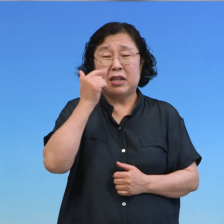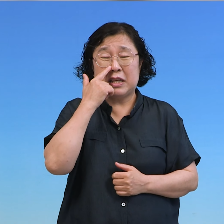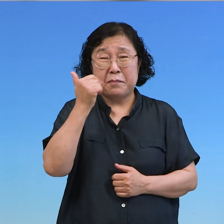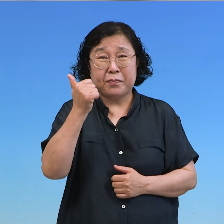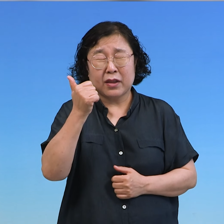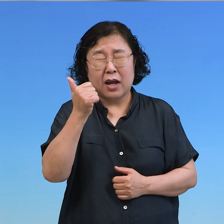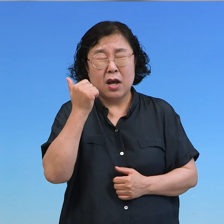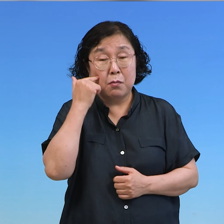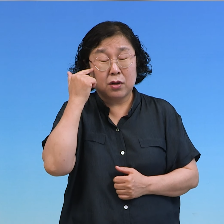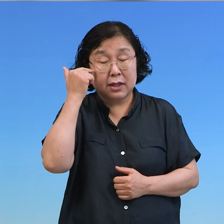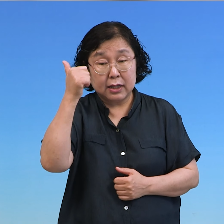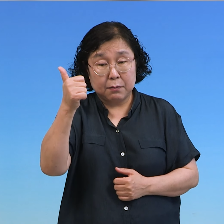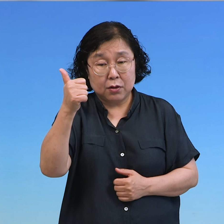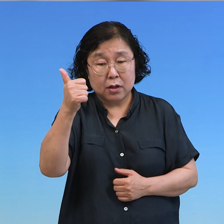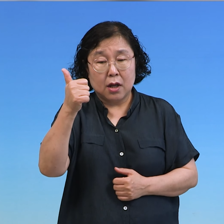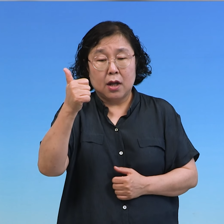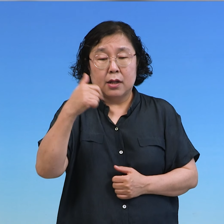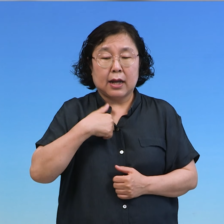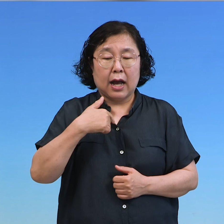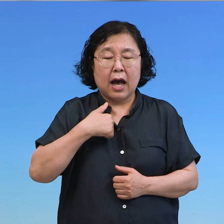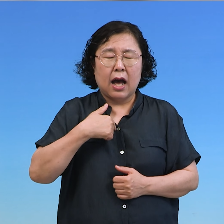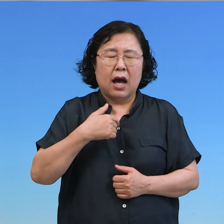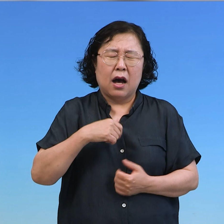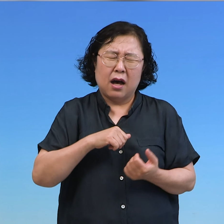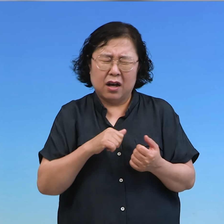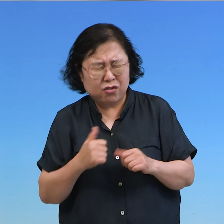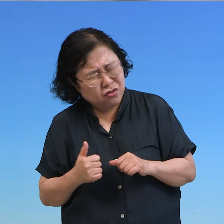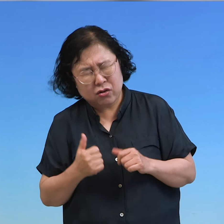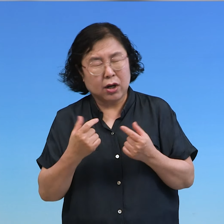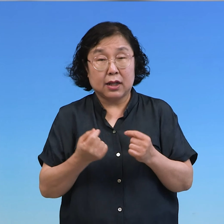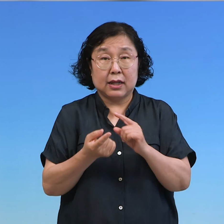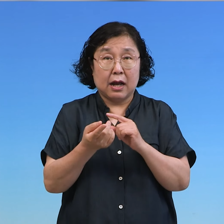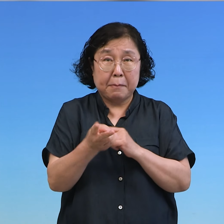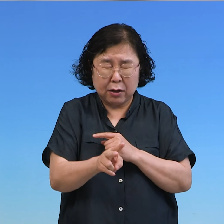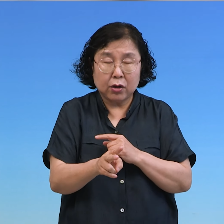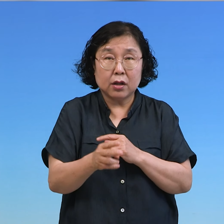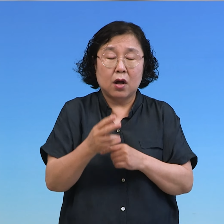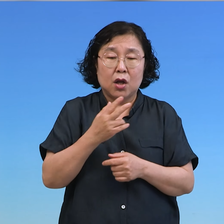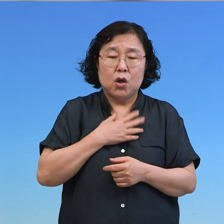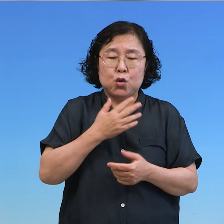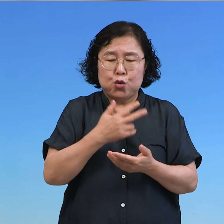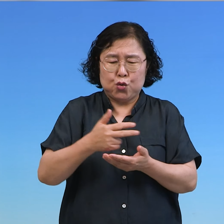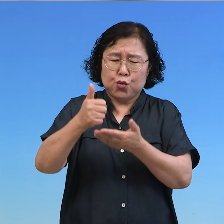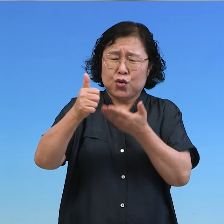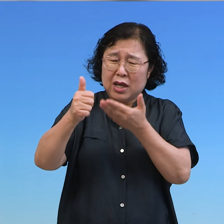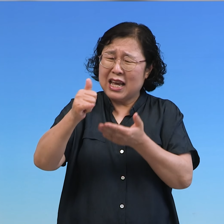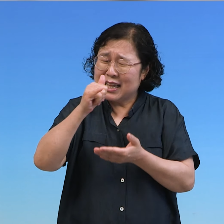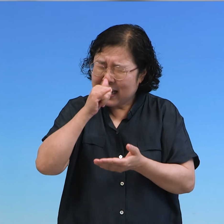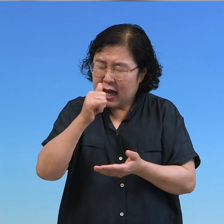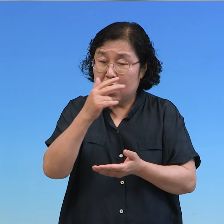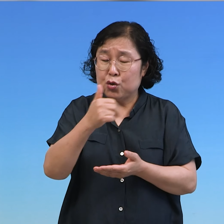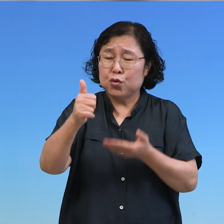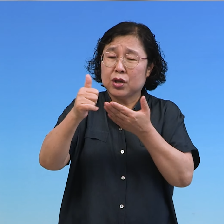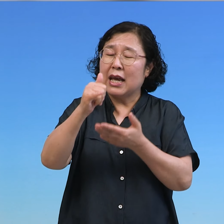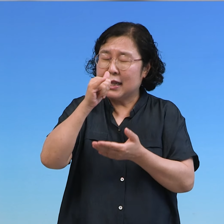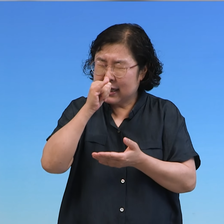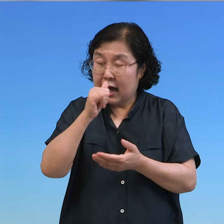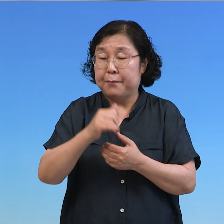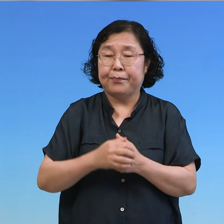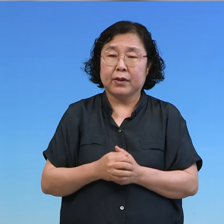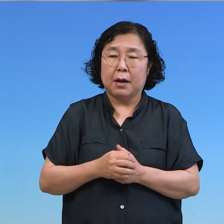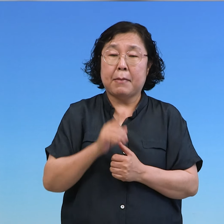죽겠다 할 때마다 아이고 죽게 있다 그러듯이 제가 초라해지고 마음이 힘이 들고 부담이 되면 저는